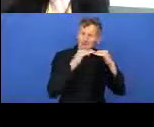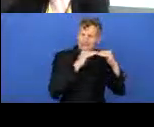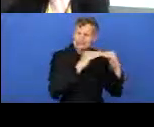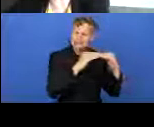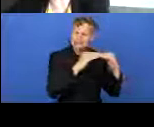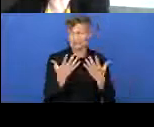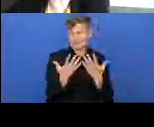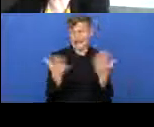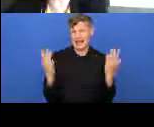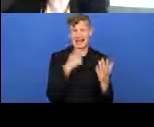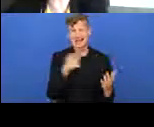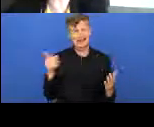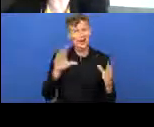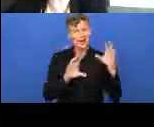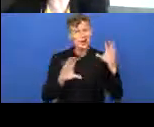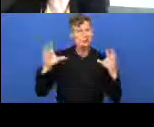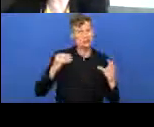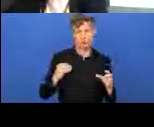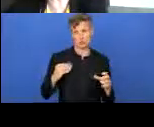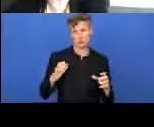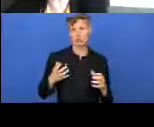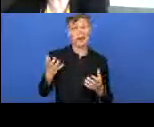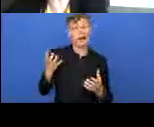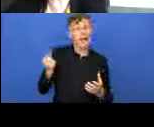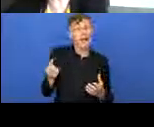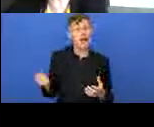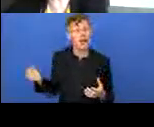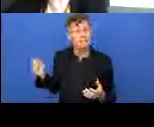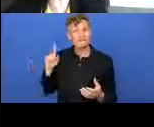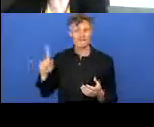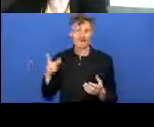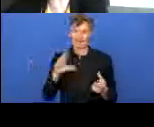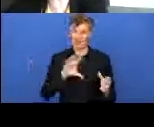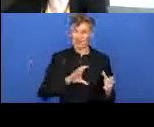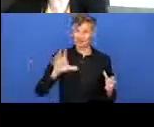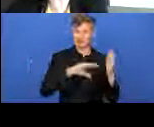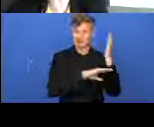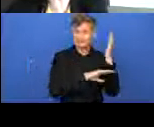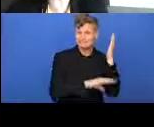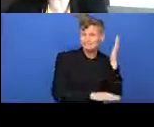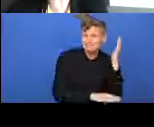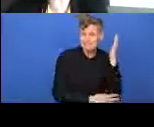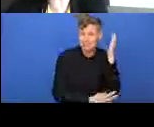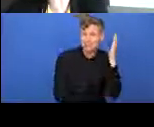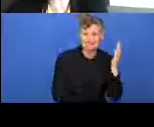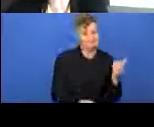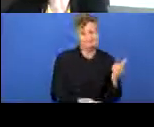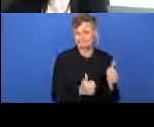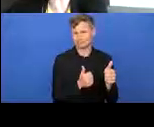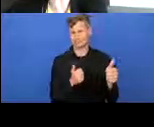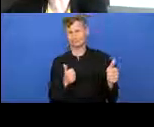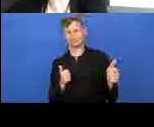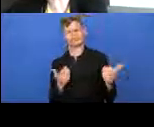De nombreux pays avec des revenus élevés l'ont déjà fait, mais les pays à faible revenu sont souvent en